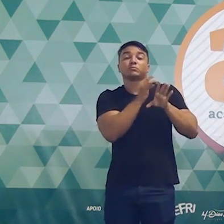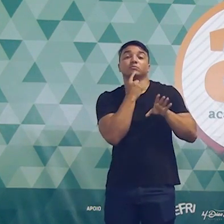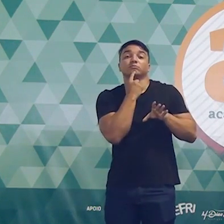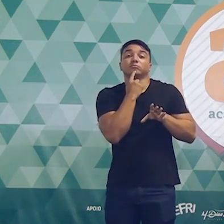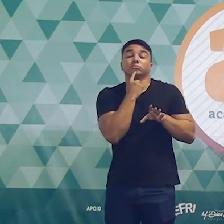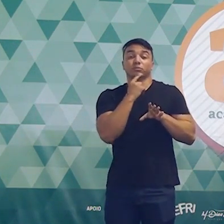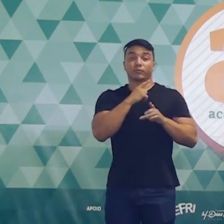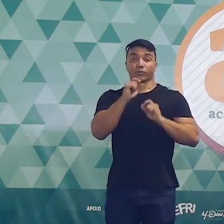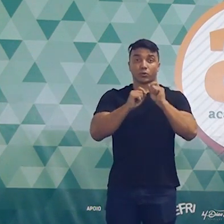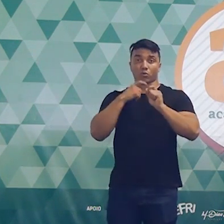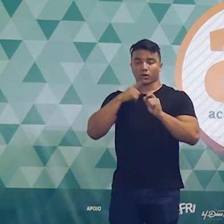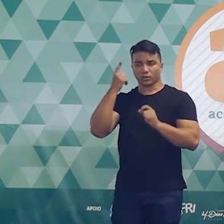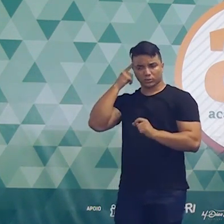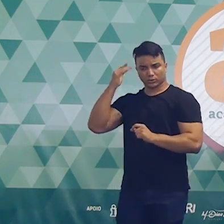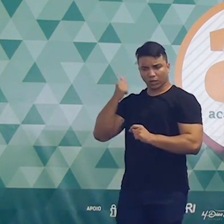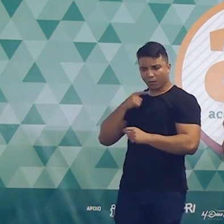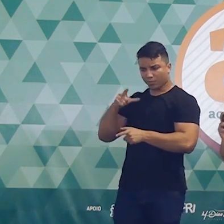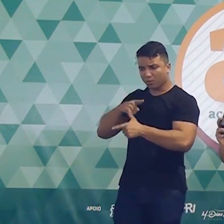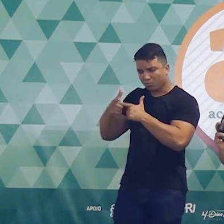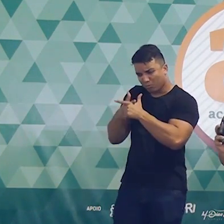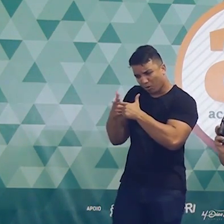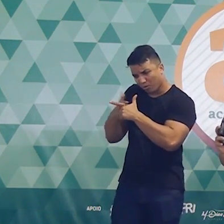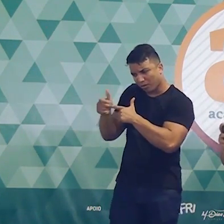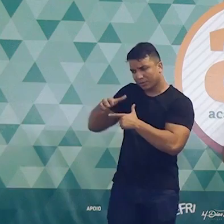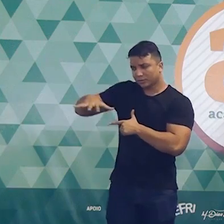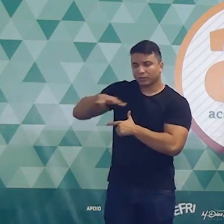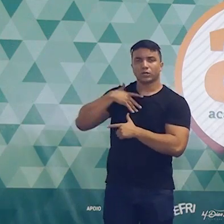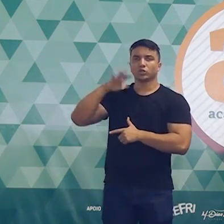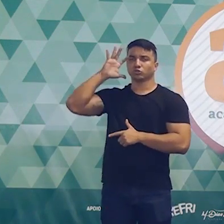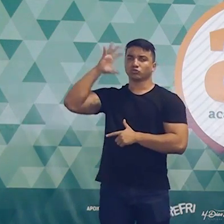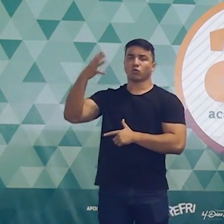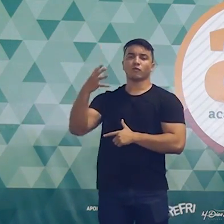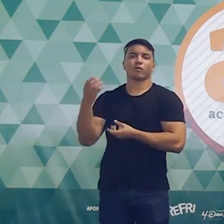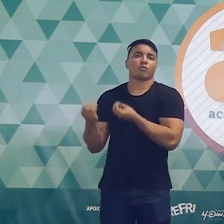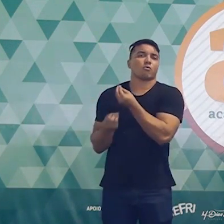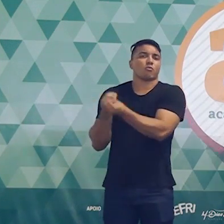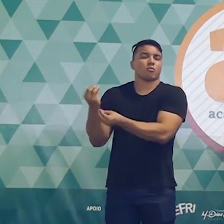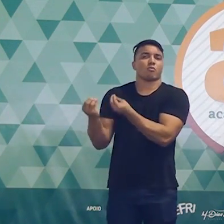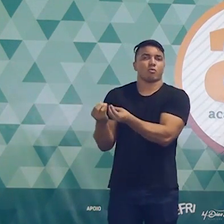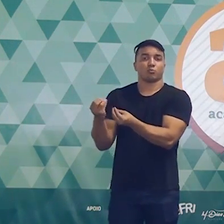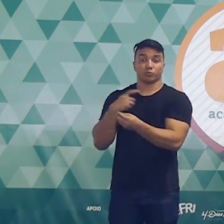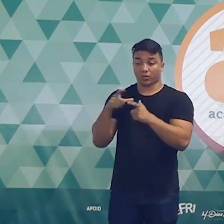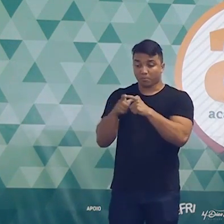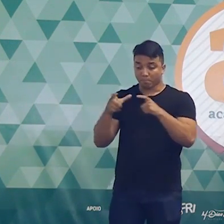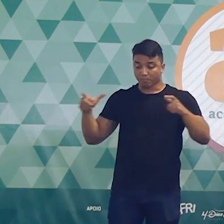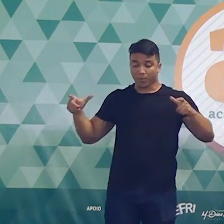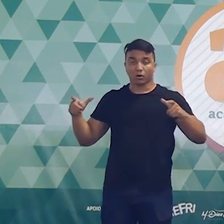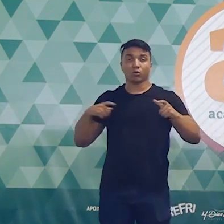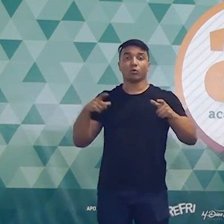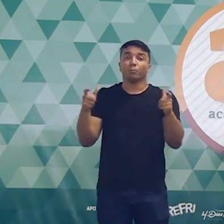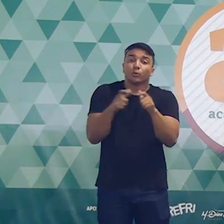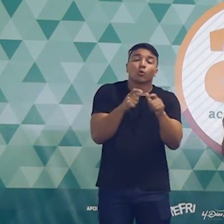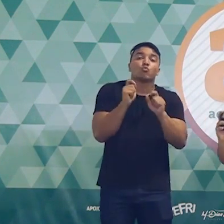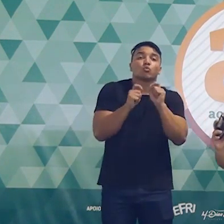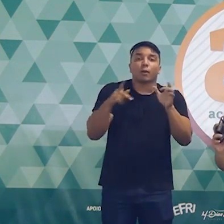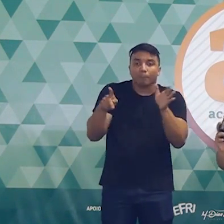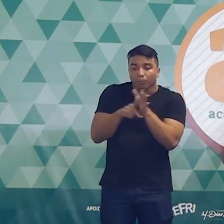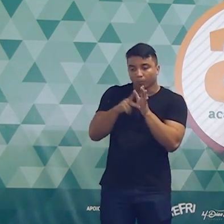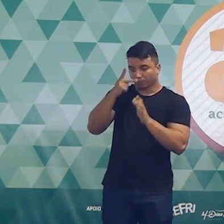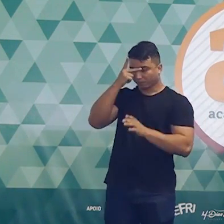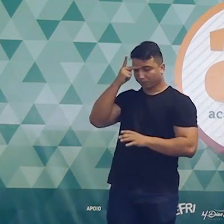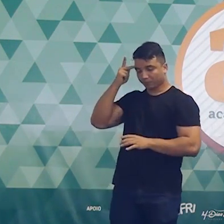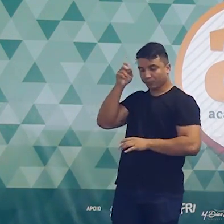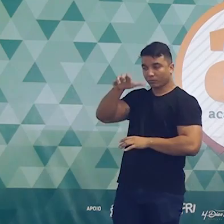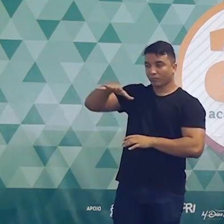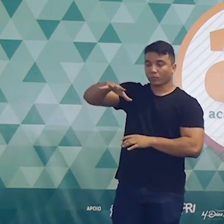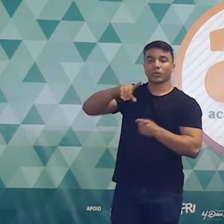a existência desse problema ou a resolução desse problema envolve em maior ou menor grau as